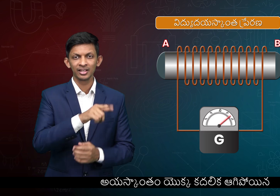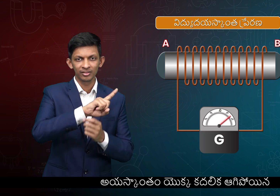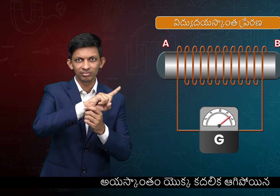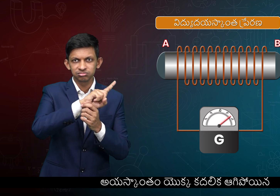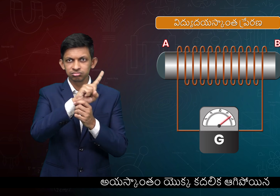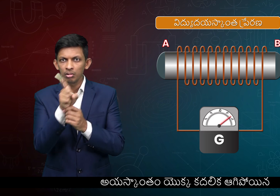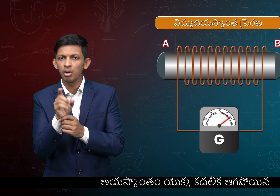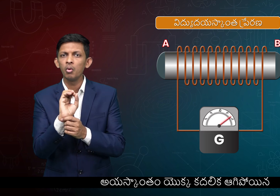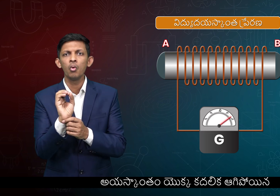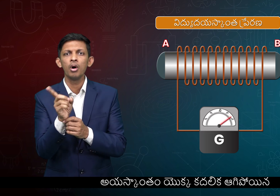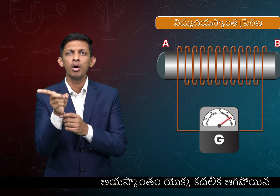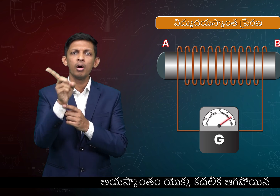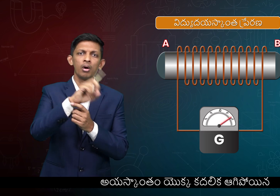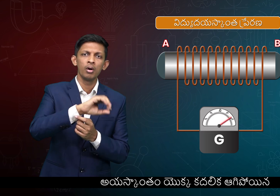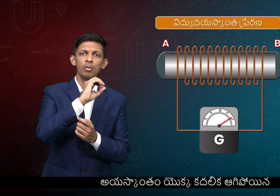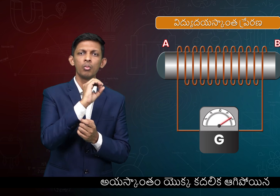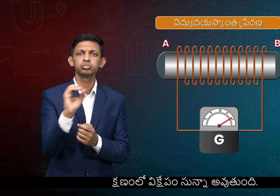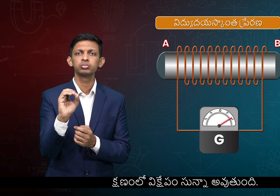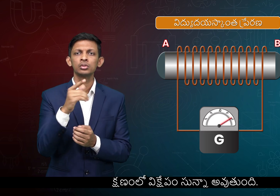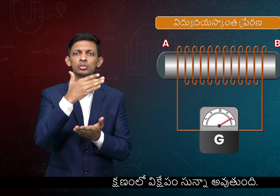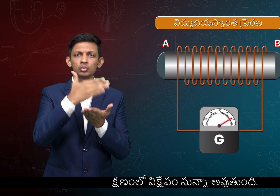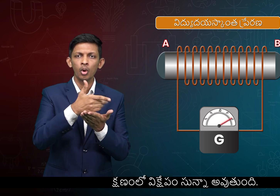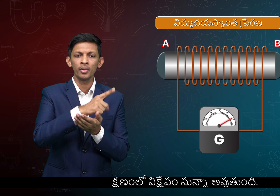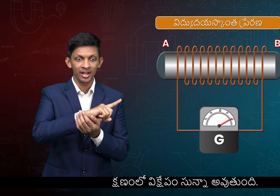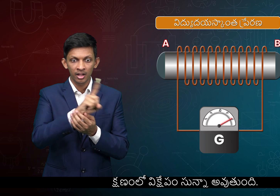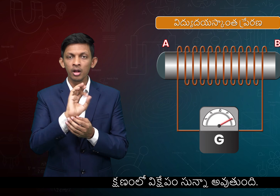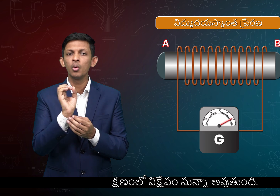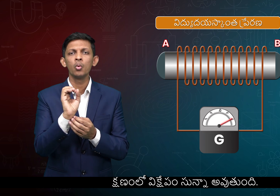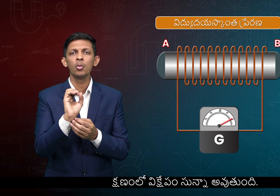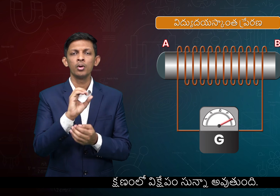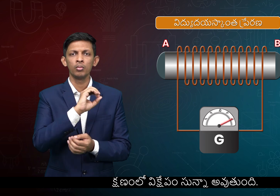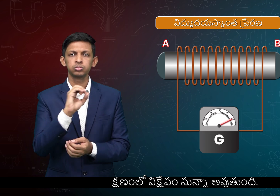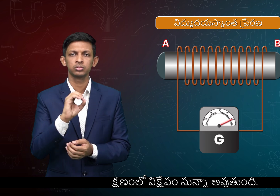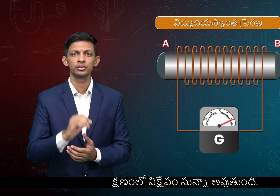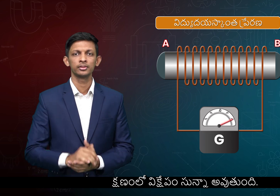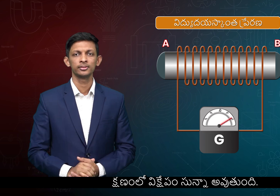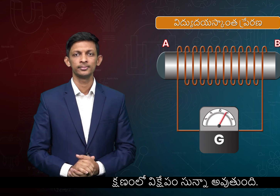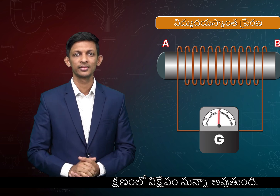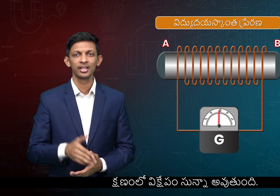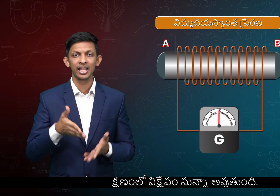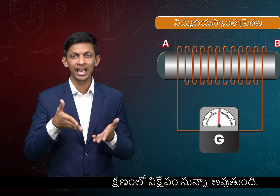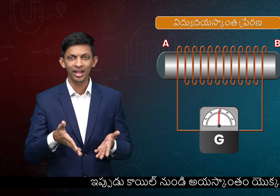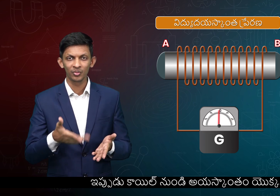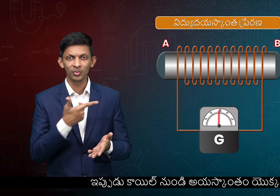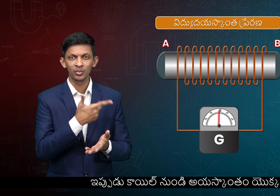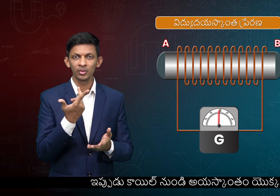అయస్కాంతం యొక్క కదలిక ఆగిపోయిన క్షణంలో విక్షేపం 0 అవుతుంది. ఇప్పుడు కాయిల్